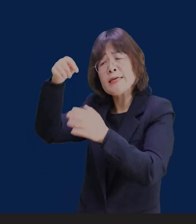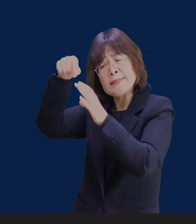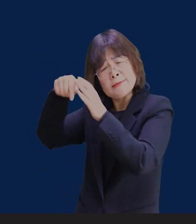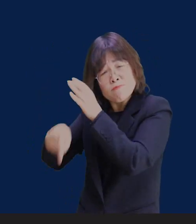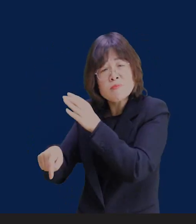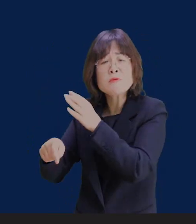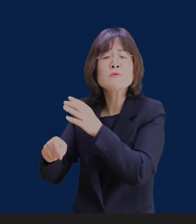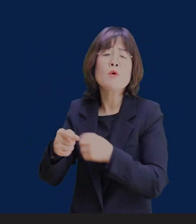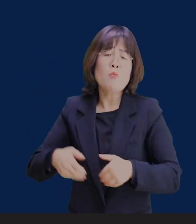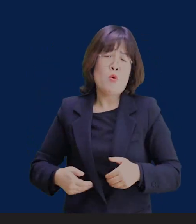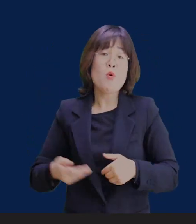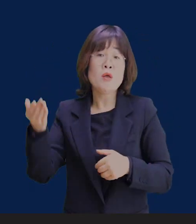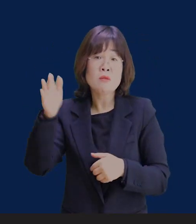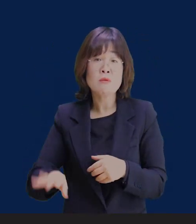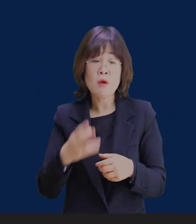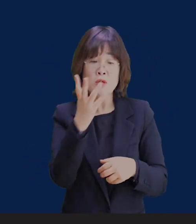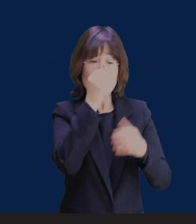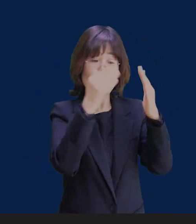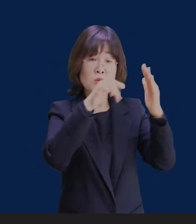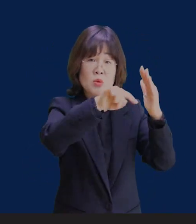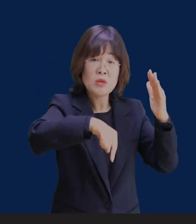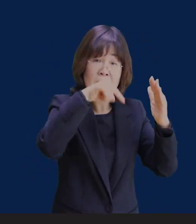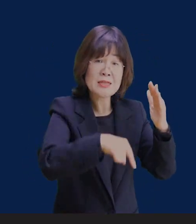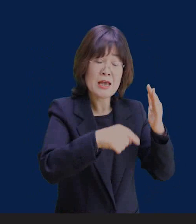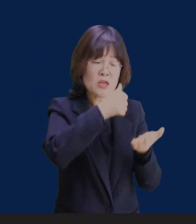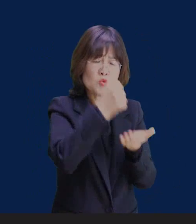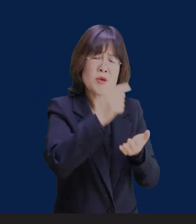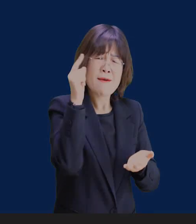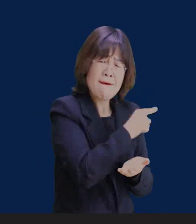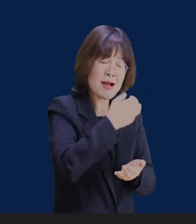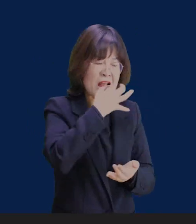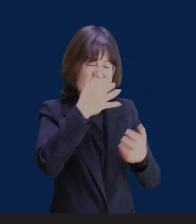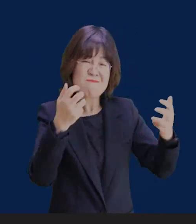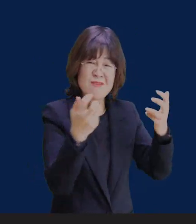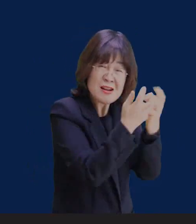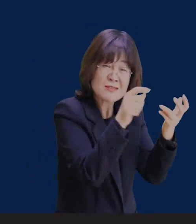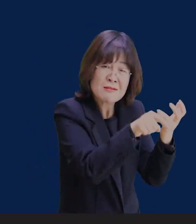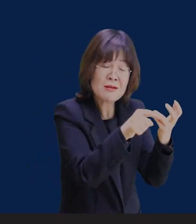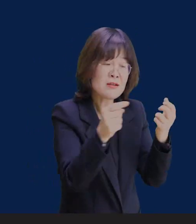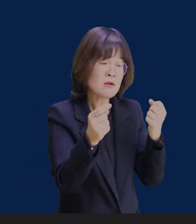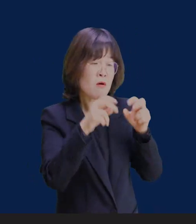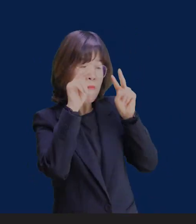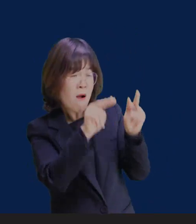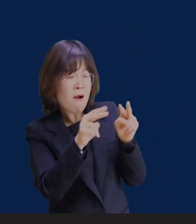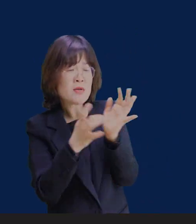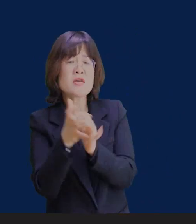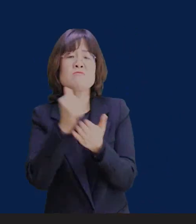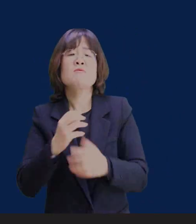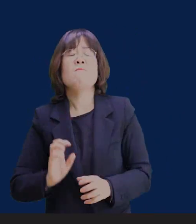될 그곳에 세상의 욕심과 죄악으로 변질되어졌을 때에 우리 예수님은